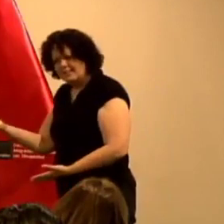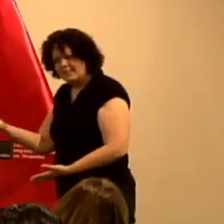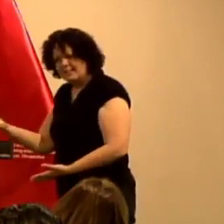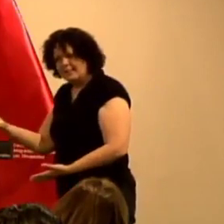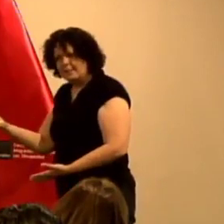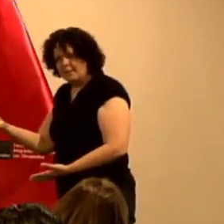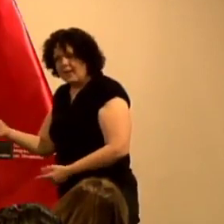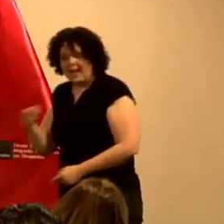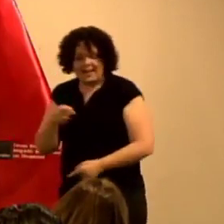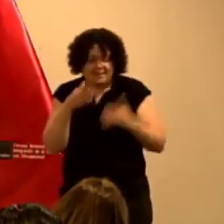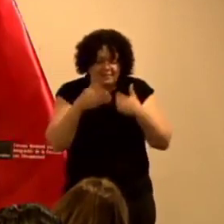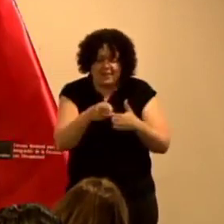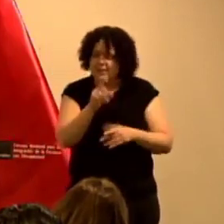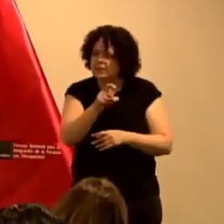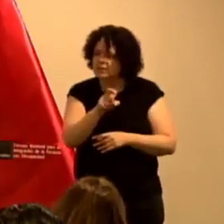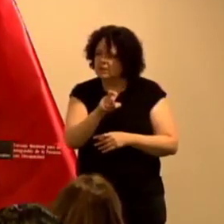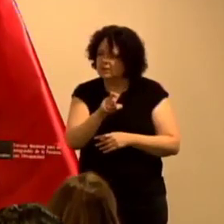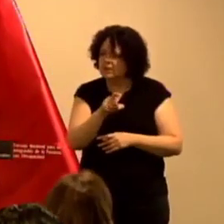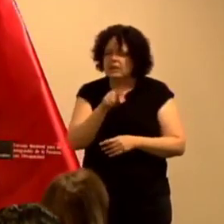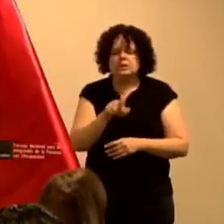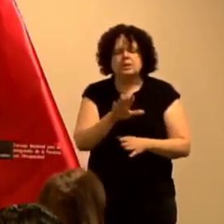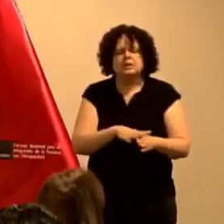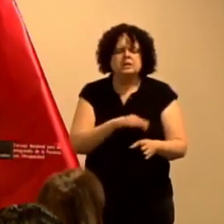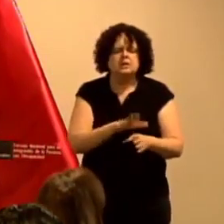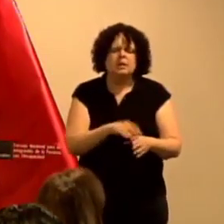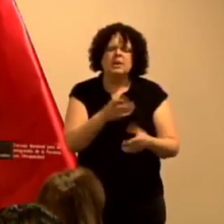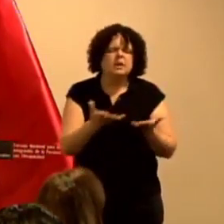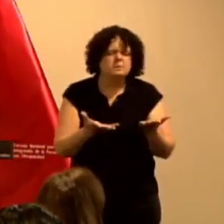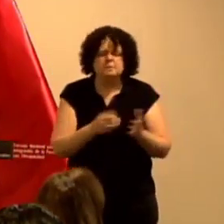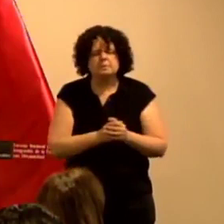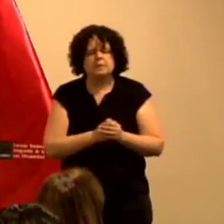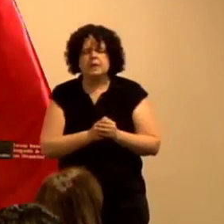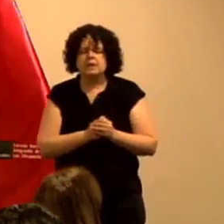En el enfoque de necesidades se trata los síntomas, es decir,